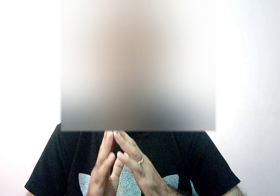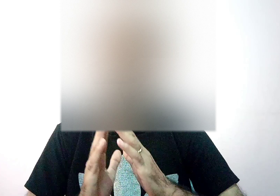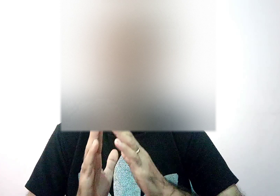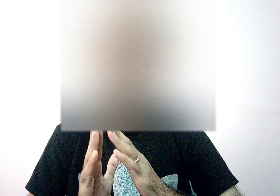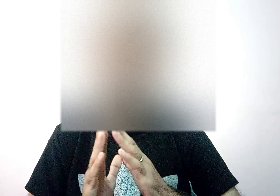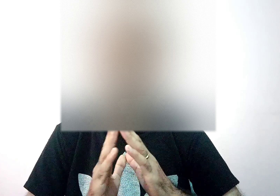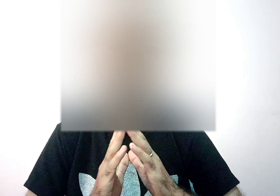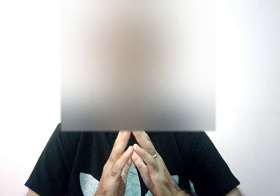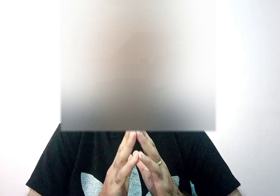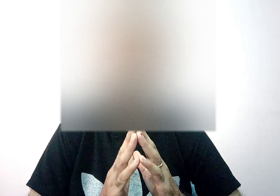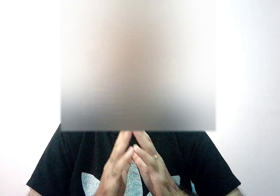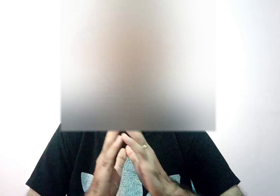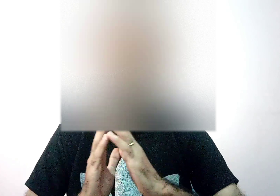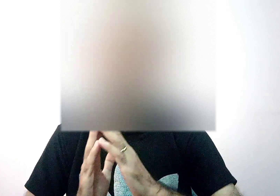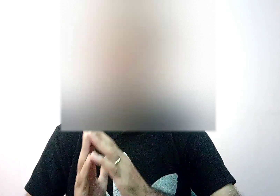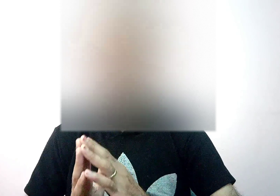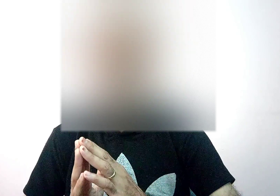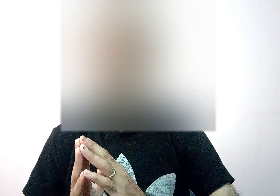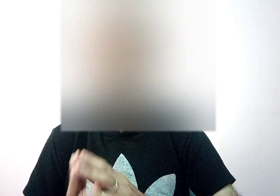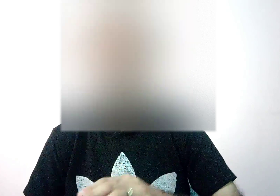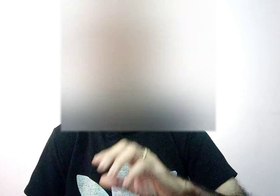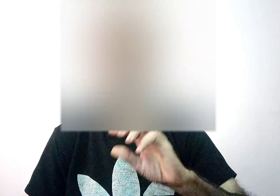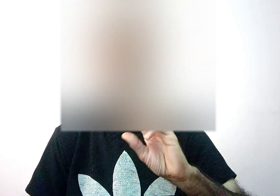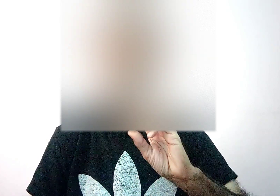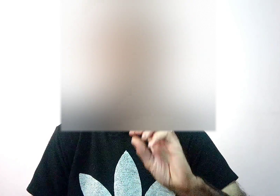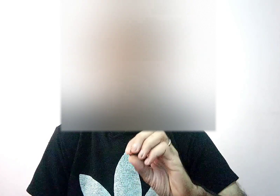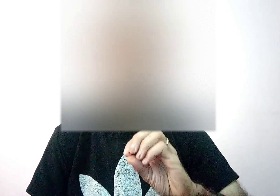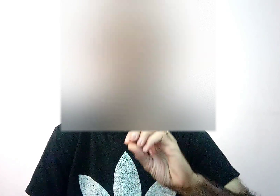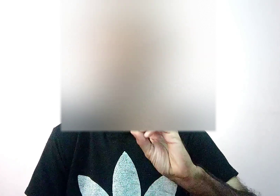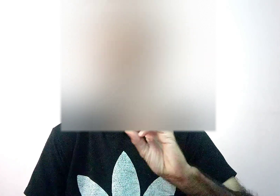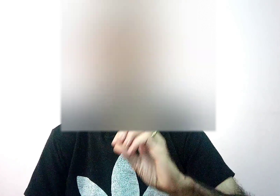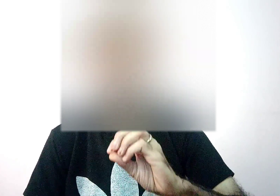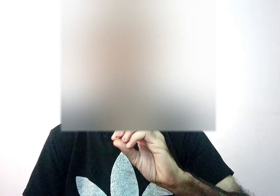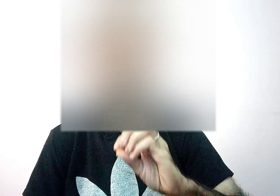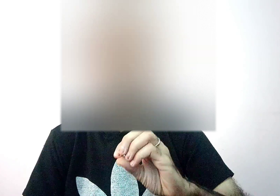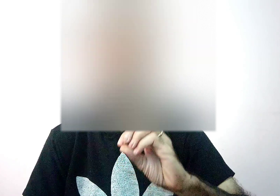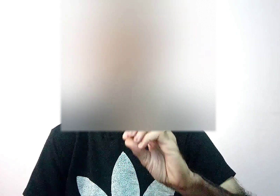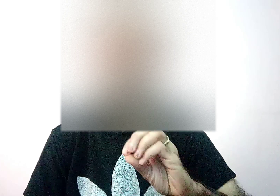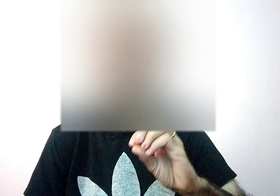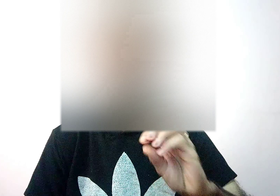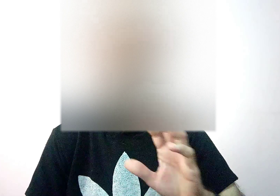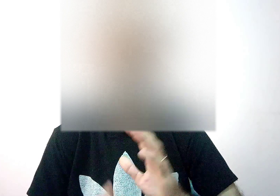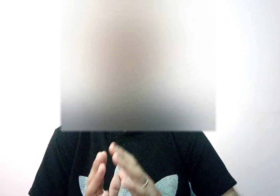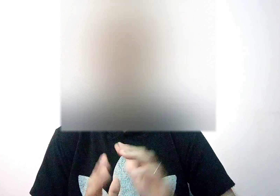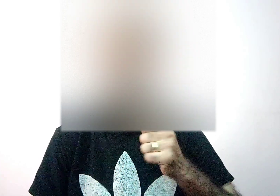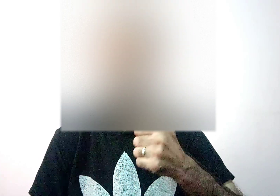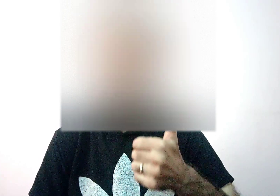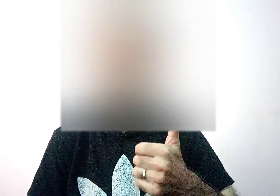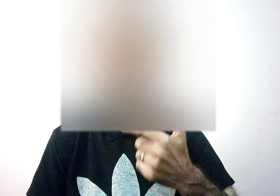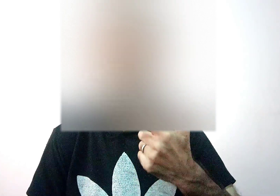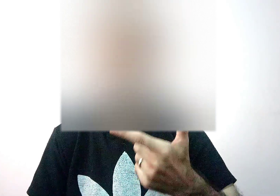يرجع ايران للمفاوضات مره ثانيه ويوصل لحل نهائي في الملف النووي. دي نقطه. النقطه